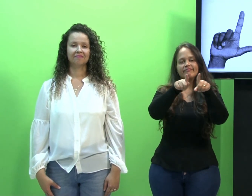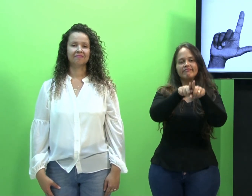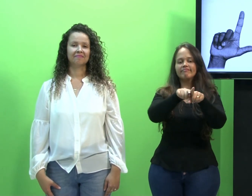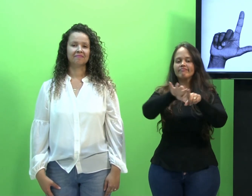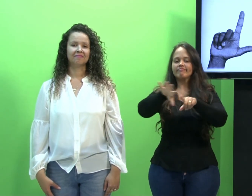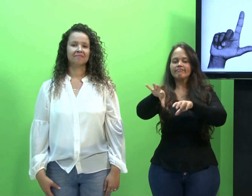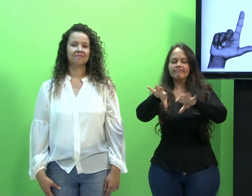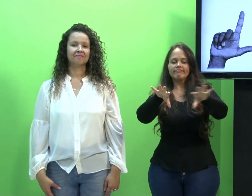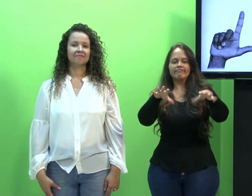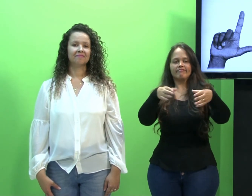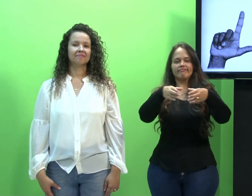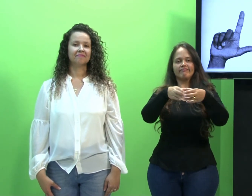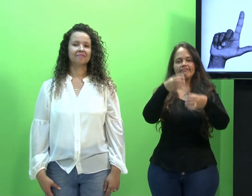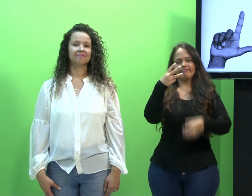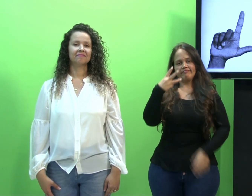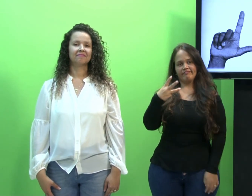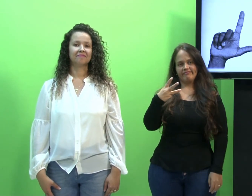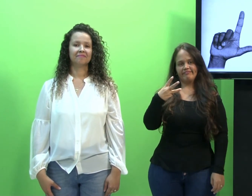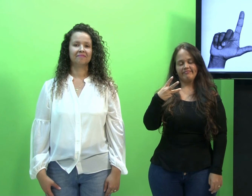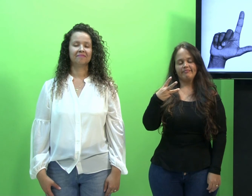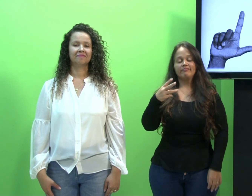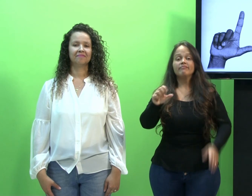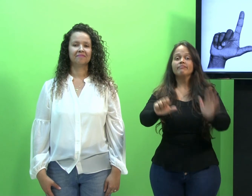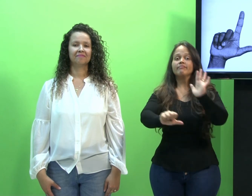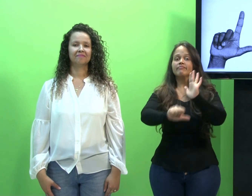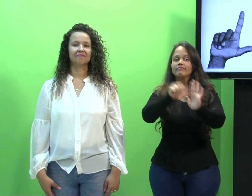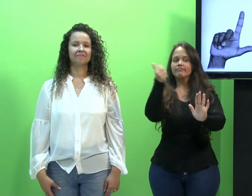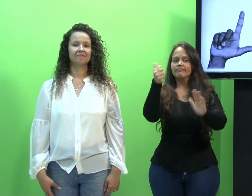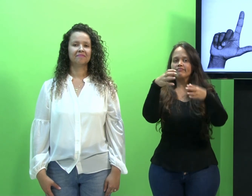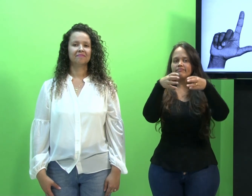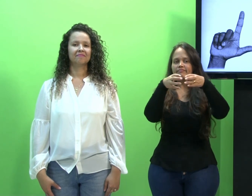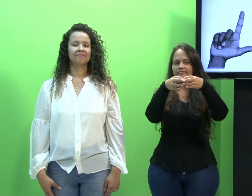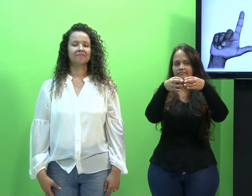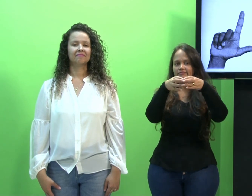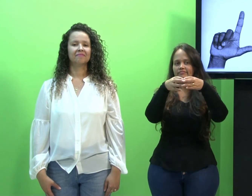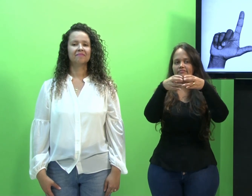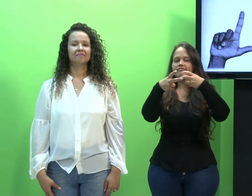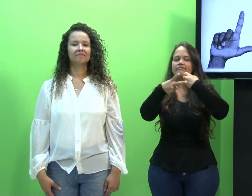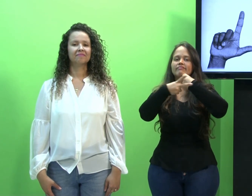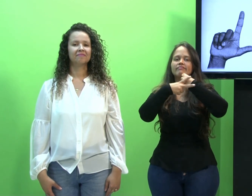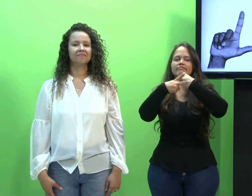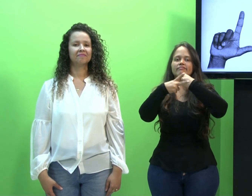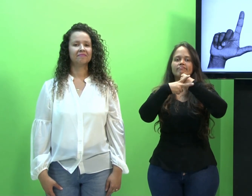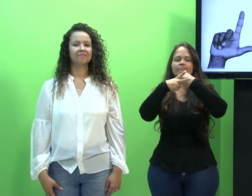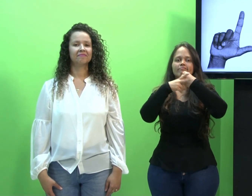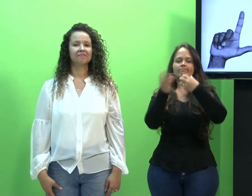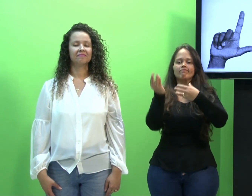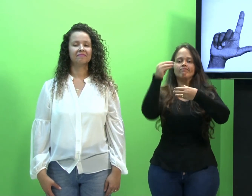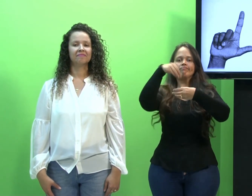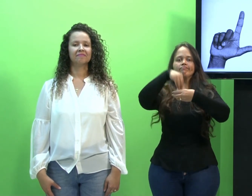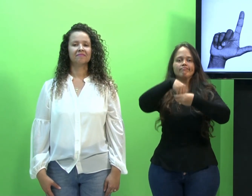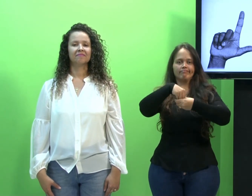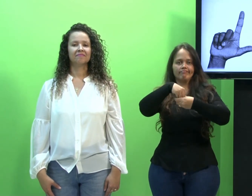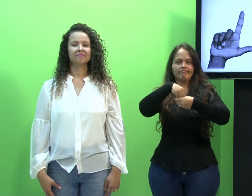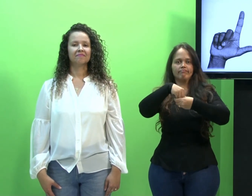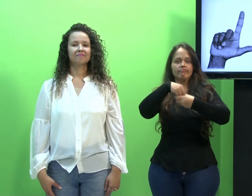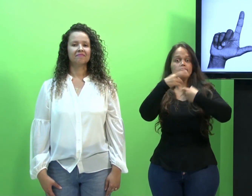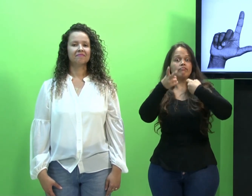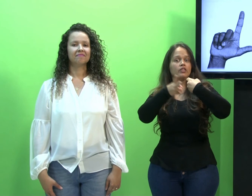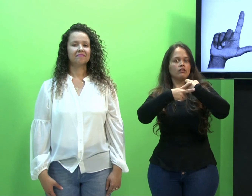são separados em 3. O primeiro grupo são dos verbos de incorporação. São